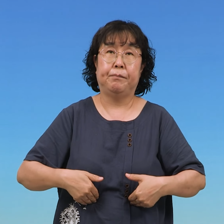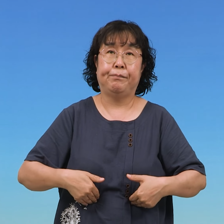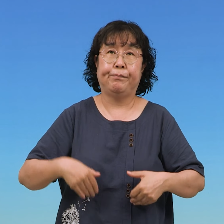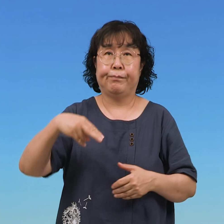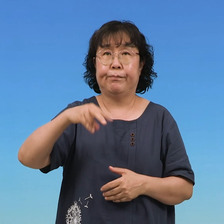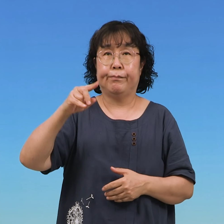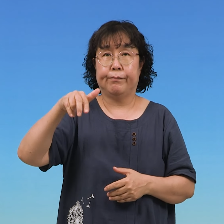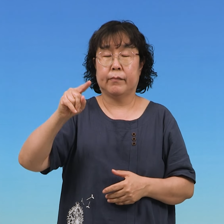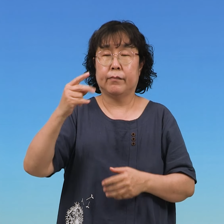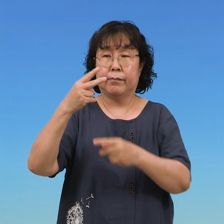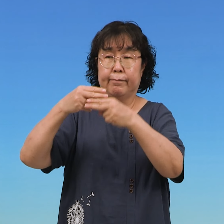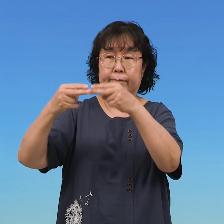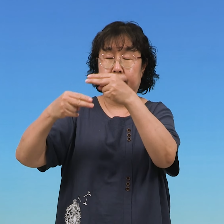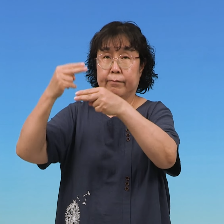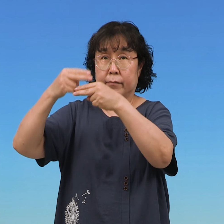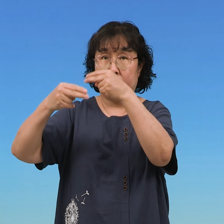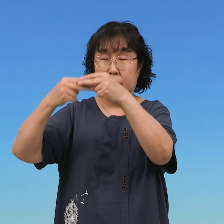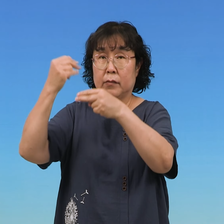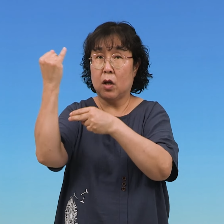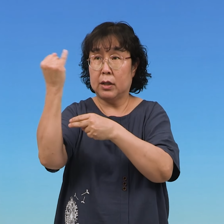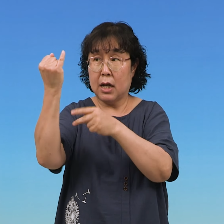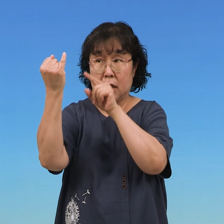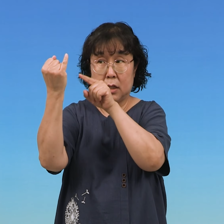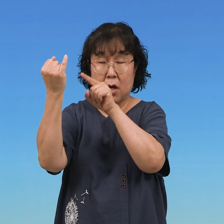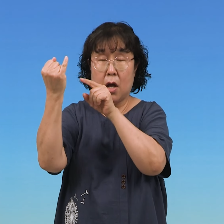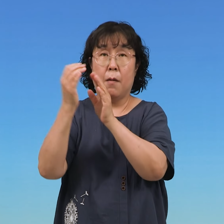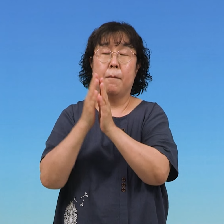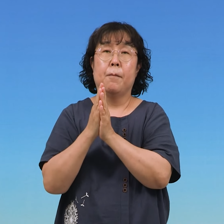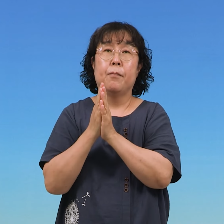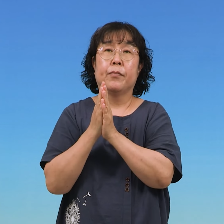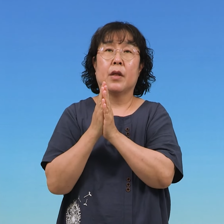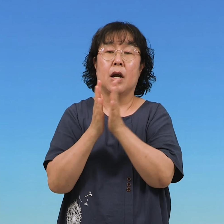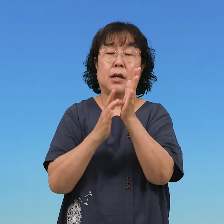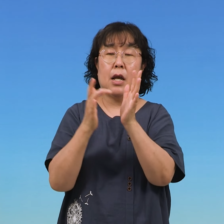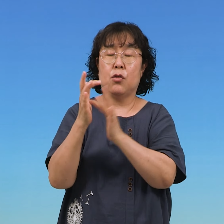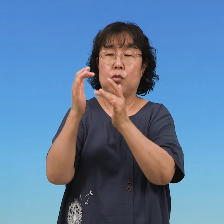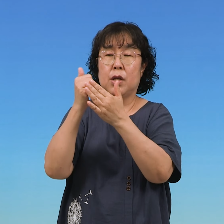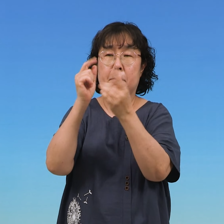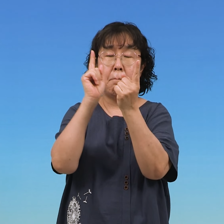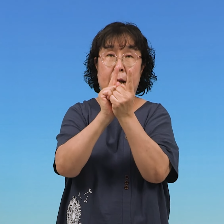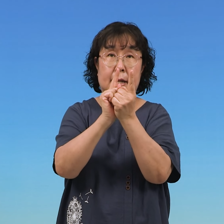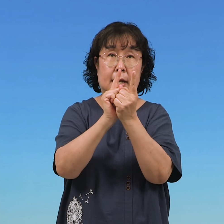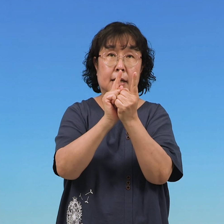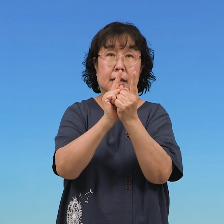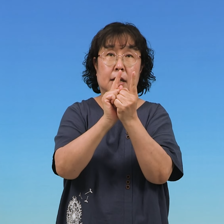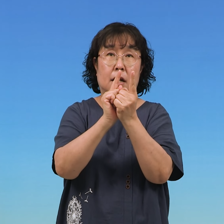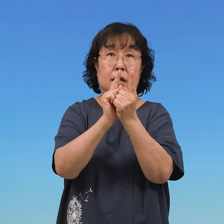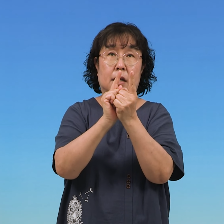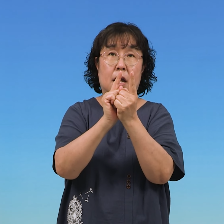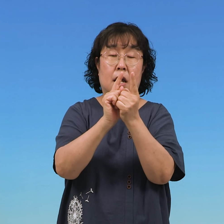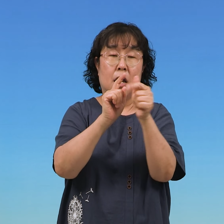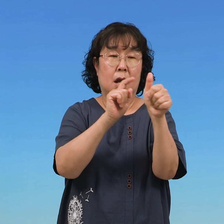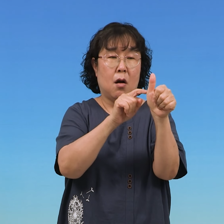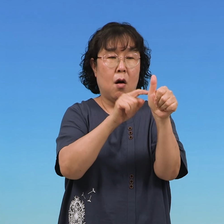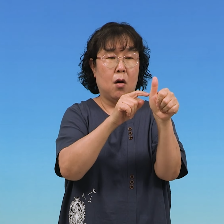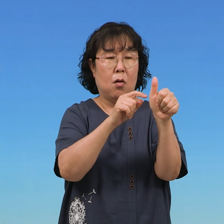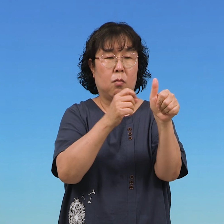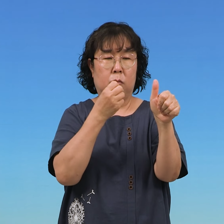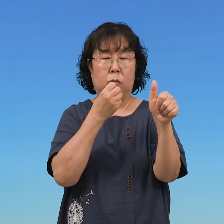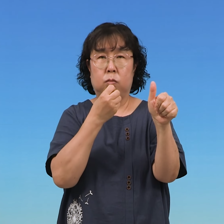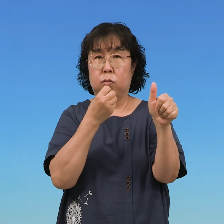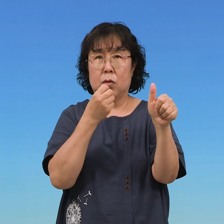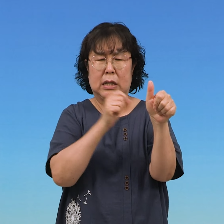여러분이 수가성 여인처럼 예수님을 만난다 할 때, 이분이 비범한 분이구나 할 때 여러분은 주님에게 뭘 요구하실